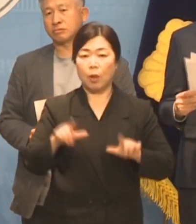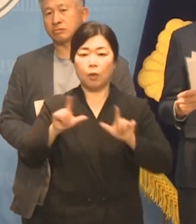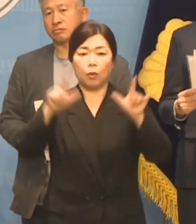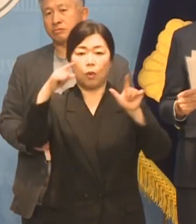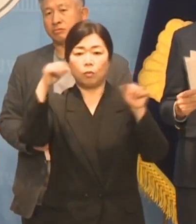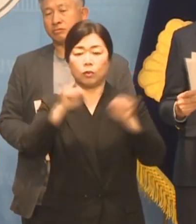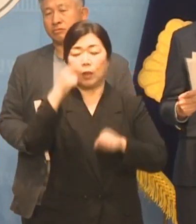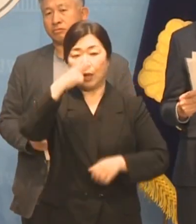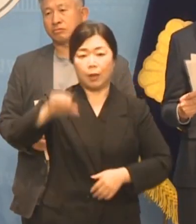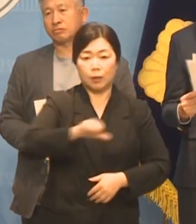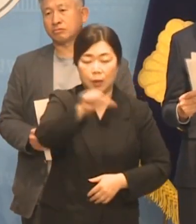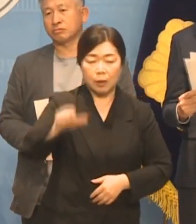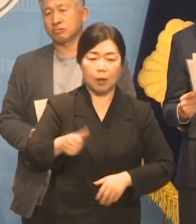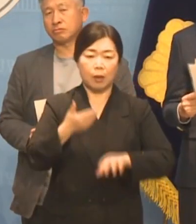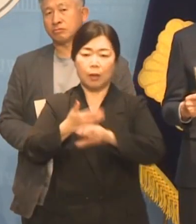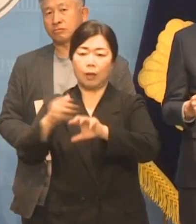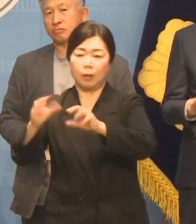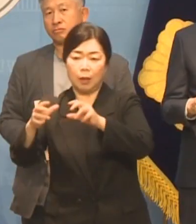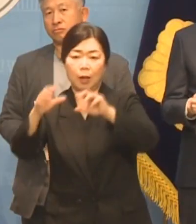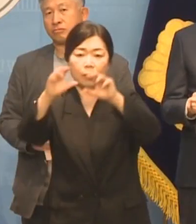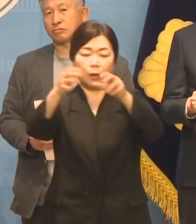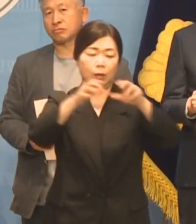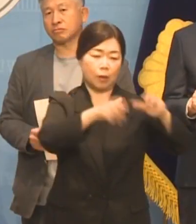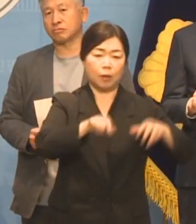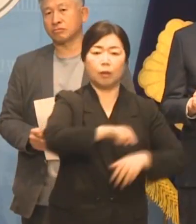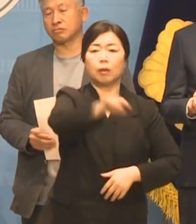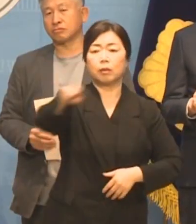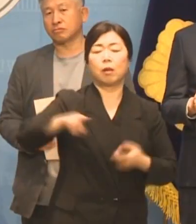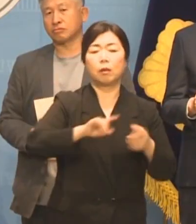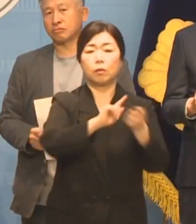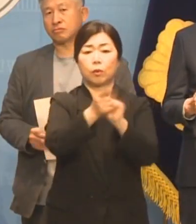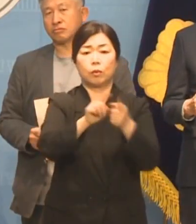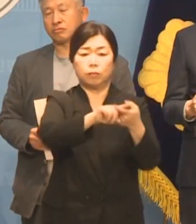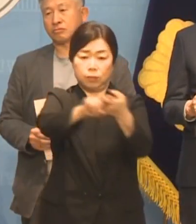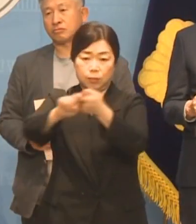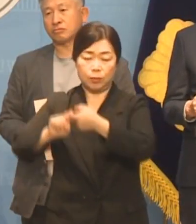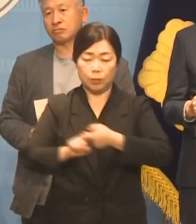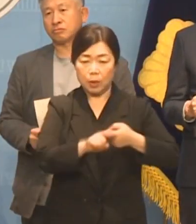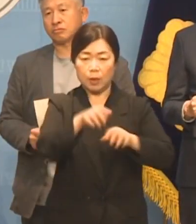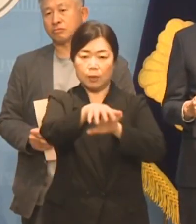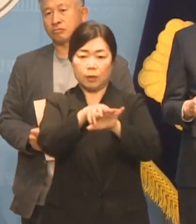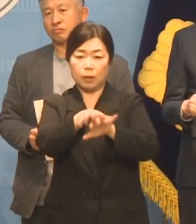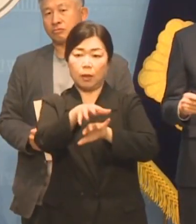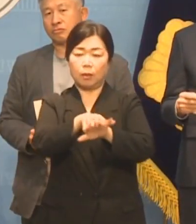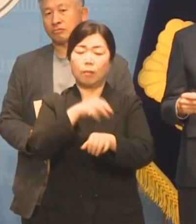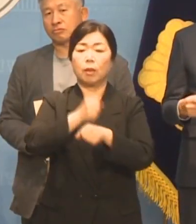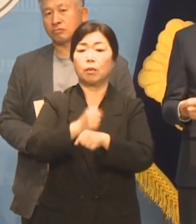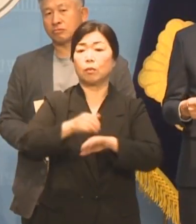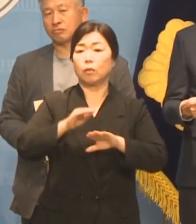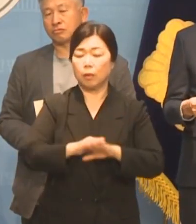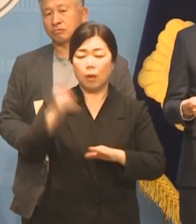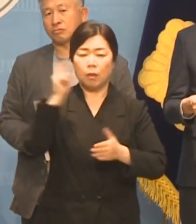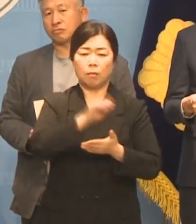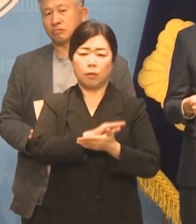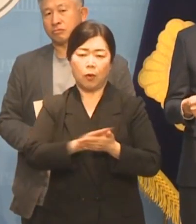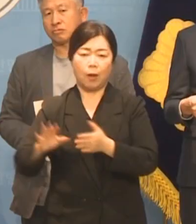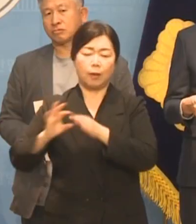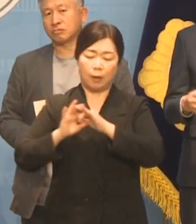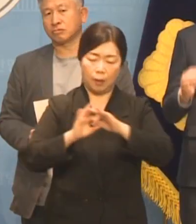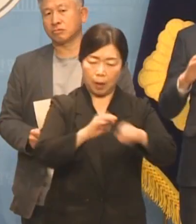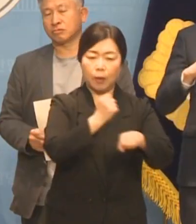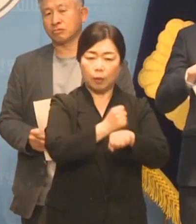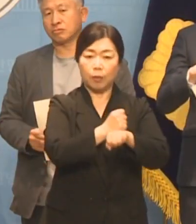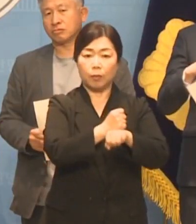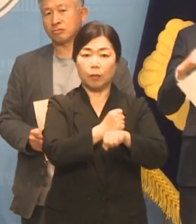동북아시아의 다자간 안보 협력 체제와 집단 안보 체제 등을 구축하여 평화를 제도적으로 보장하는